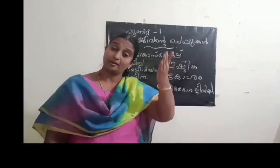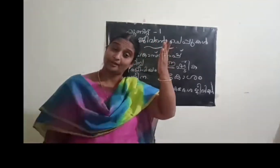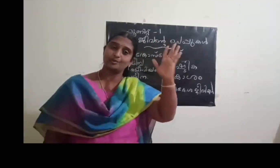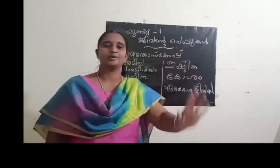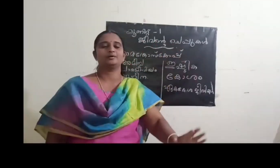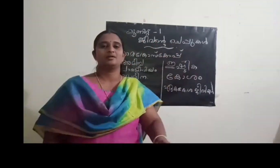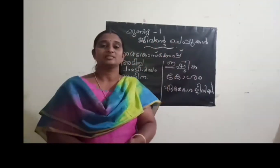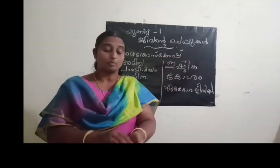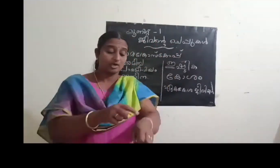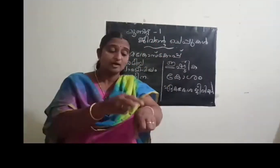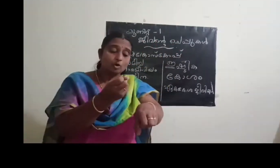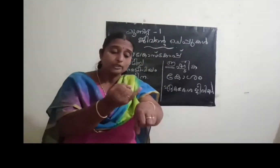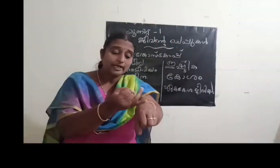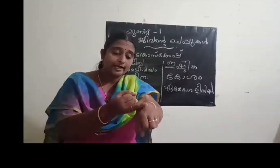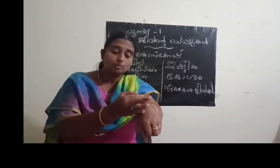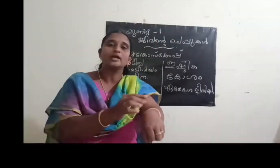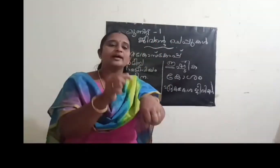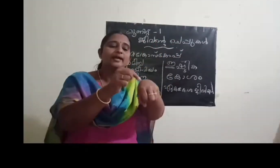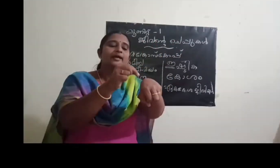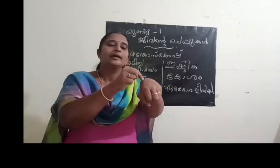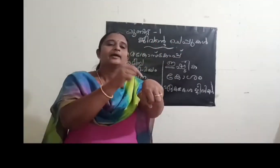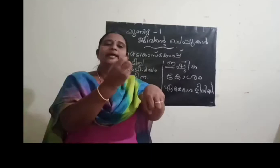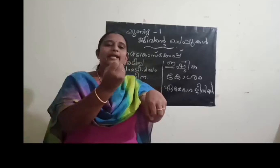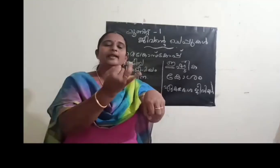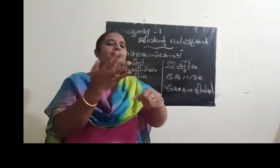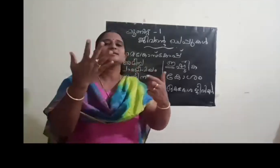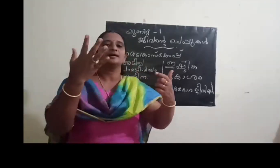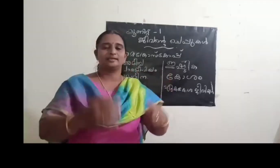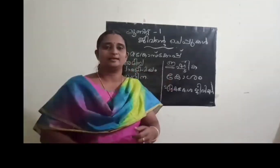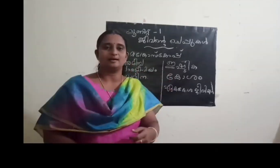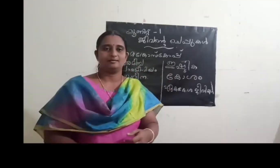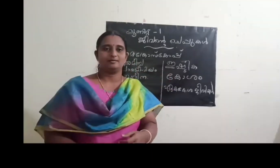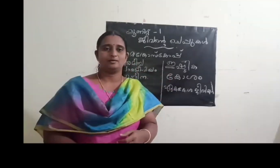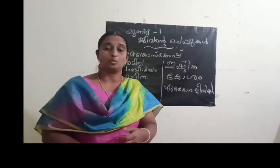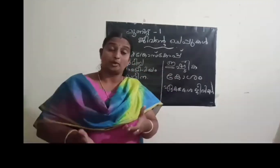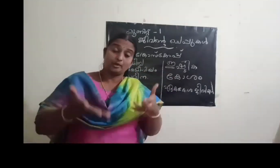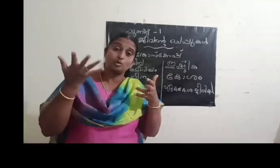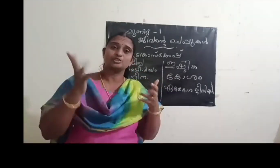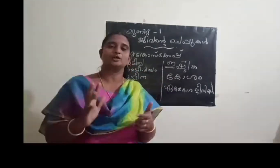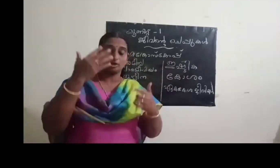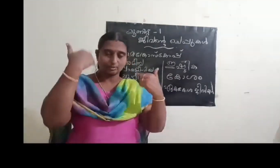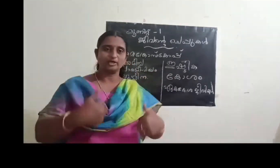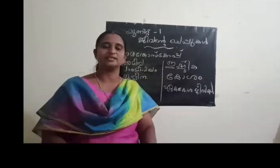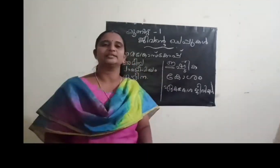കുറേയുണ്ട്. നമുക്ക് ഒന്ന് രണ്ട് മൂന്ന് അങ്ങനെ എണ്ണാൻ സാധിക്കില്ല. കുറേ കോശങ്ങളുണ്ട് നമ്മുടെ എല്ലാ